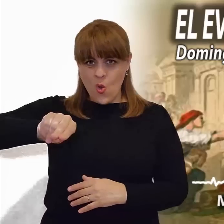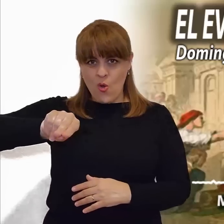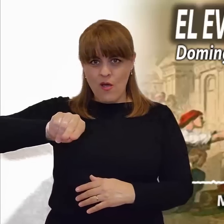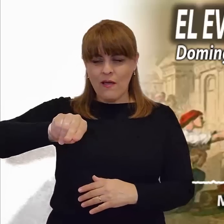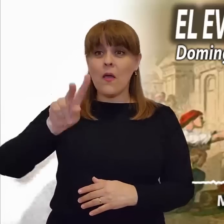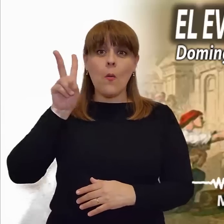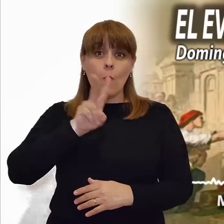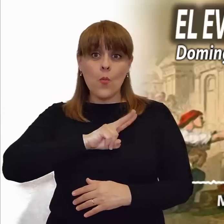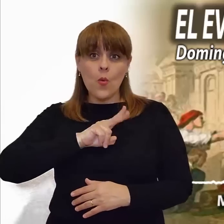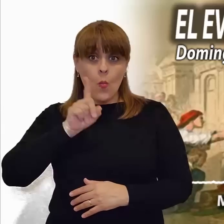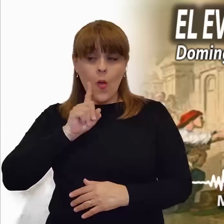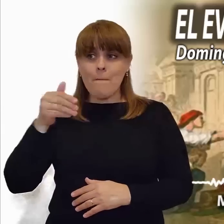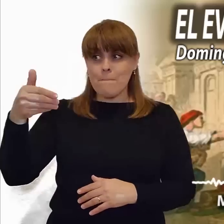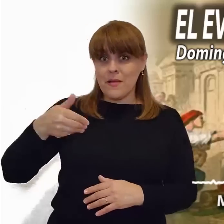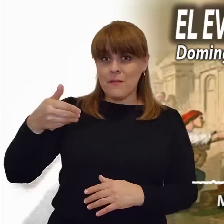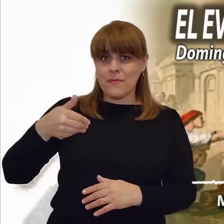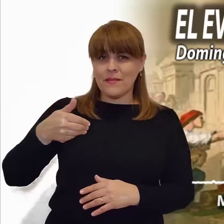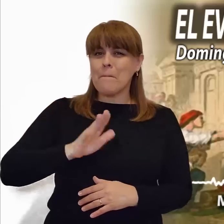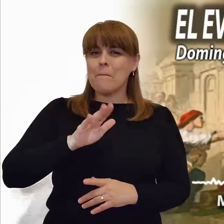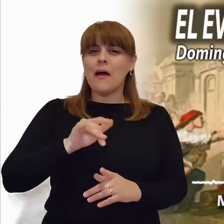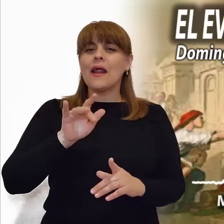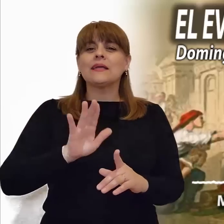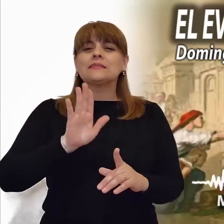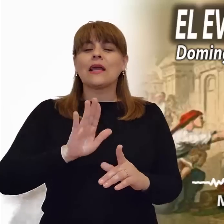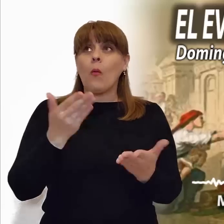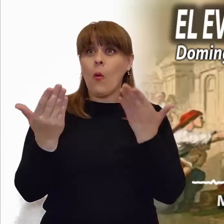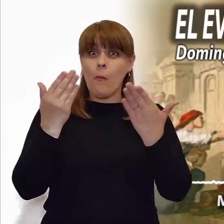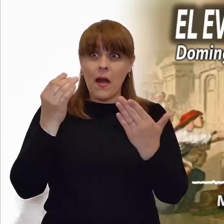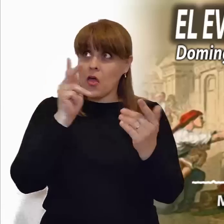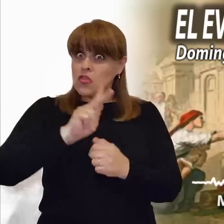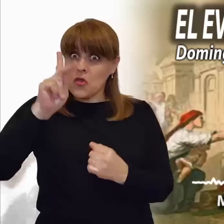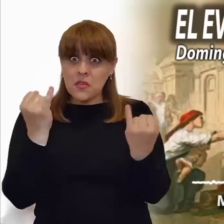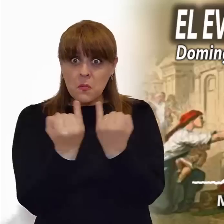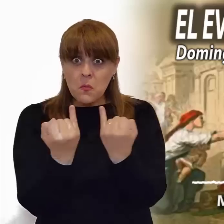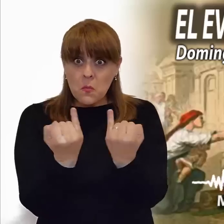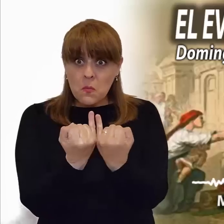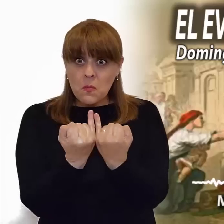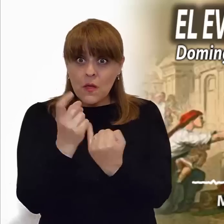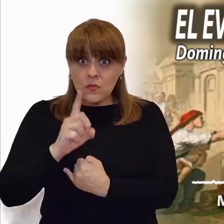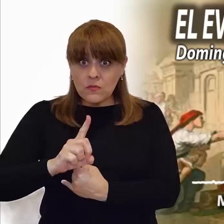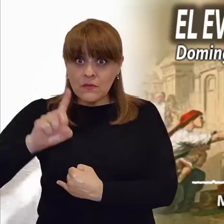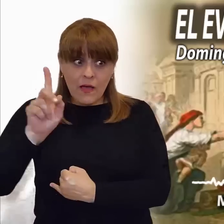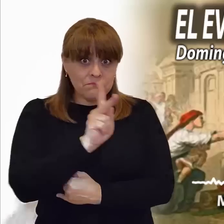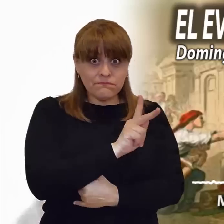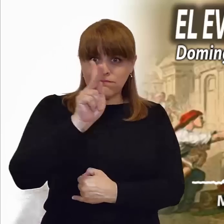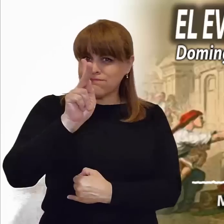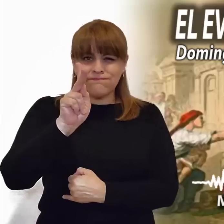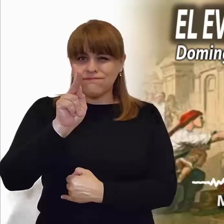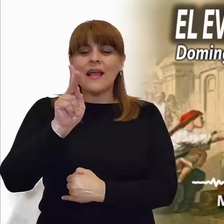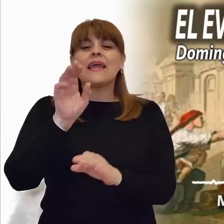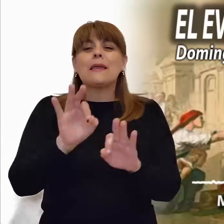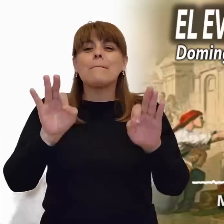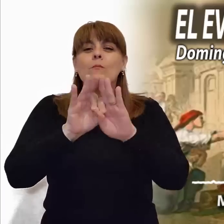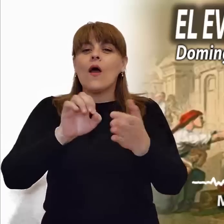legítimas peticiones de una viuda. Lo hace con la finalidad de resaltar la necesidad de